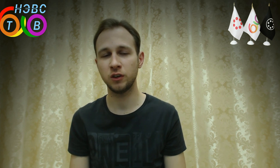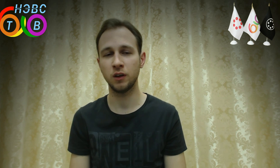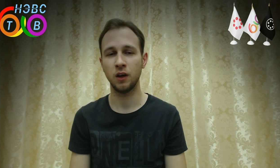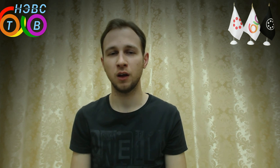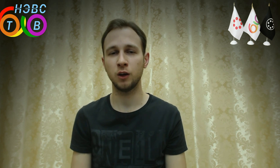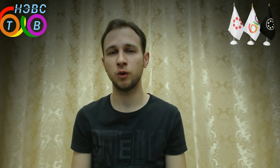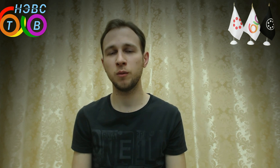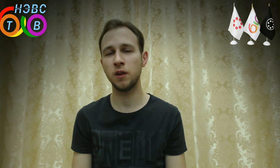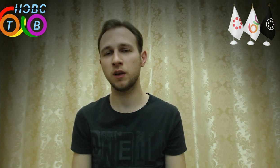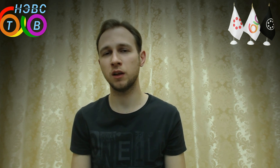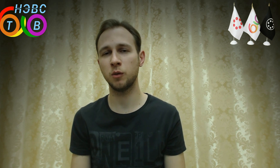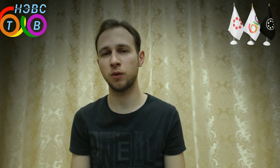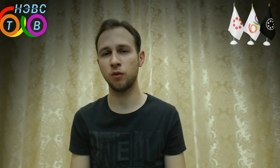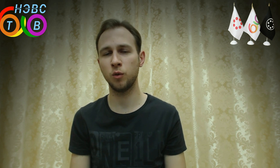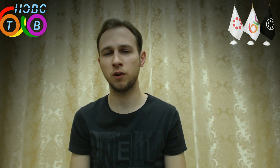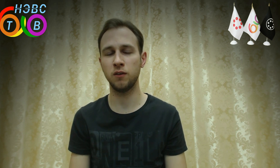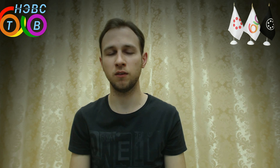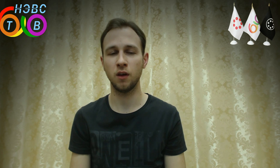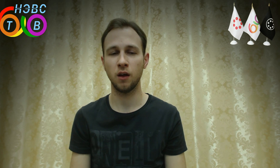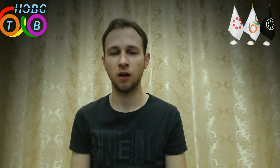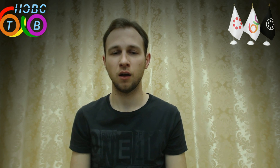женщины, которая имела когда-то половую близость?